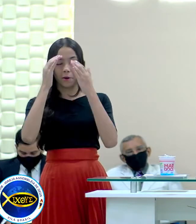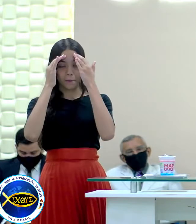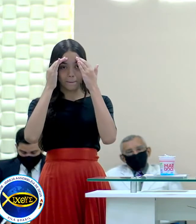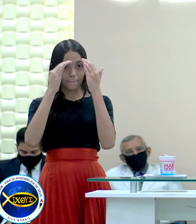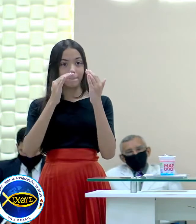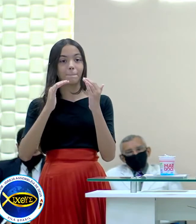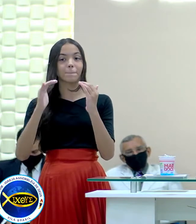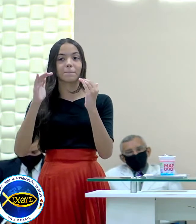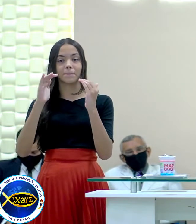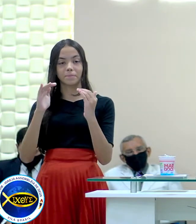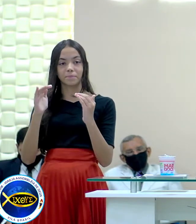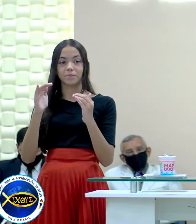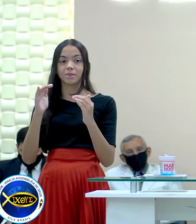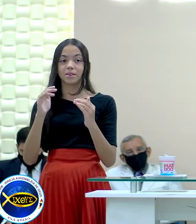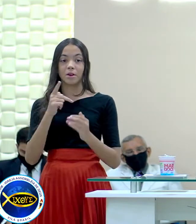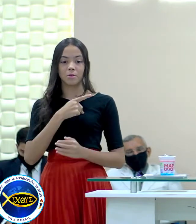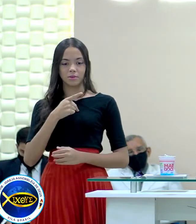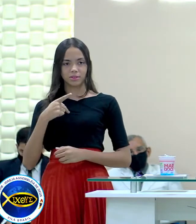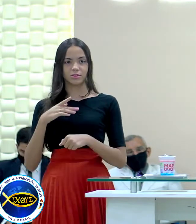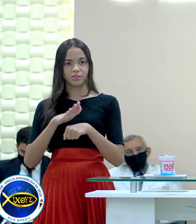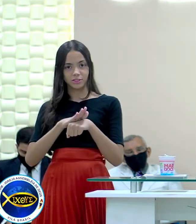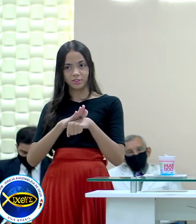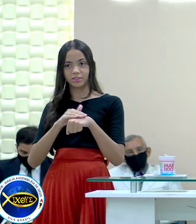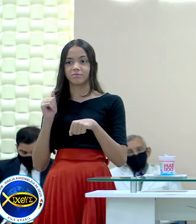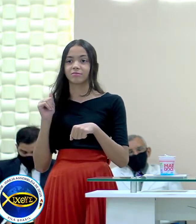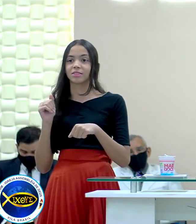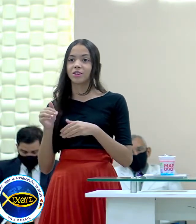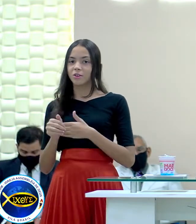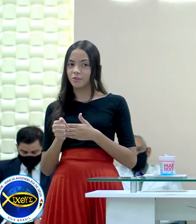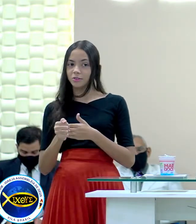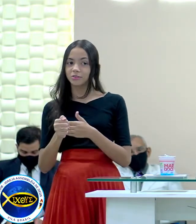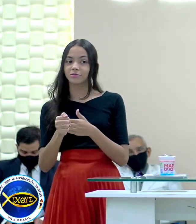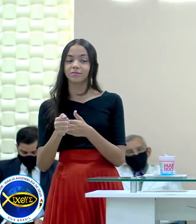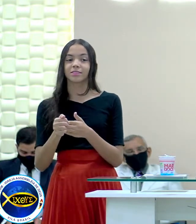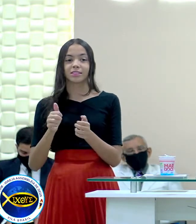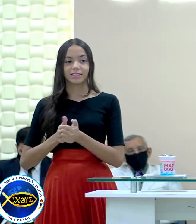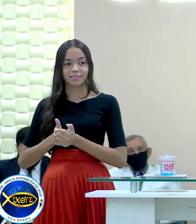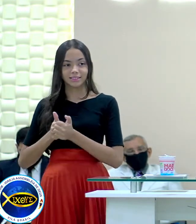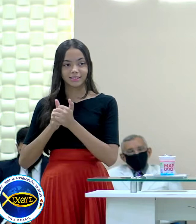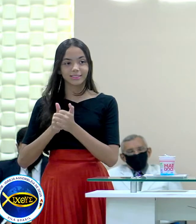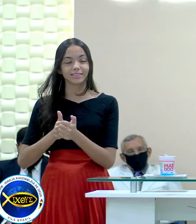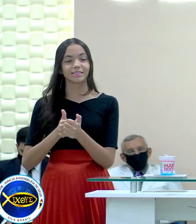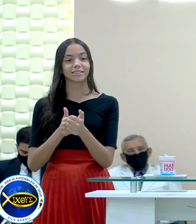ela escuta. Que quando o seu pastor conduz, ela segue. Porque nós